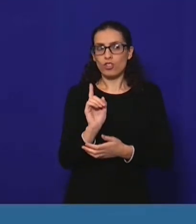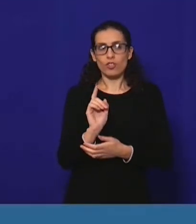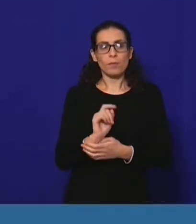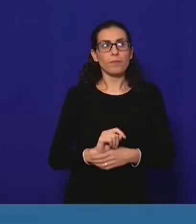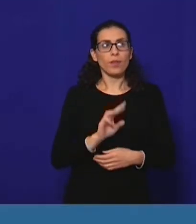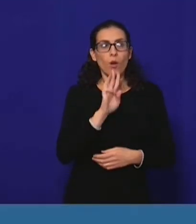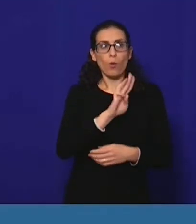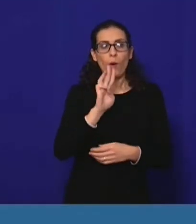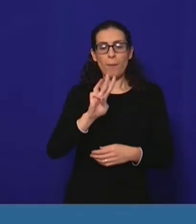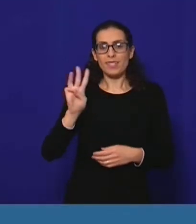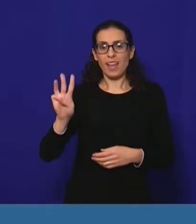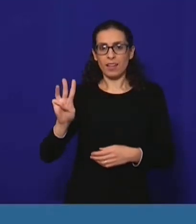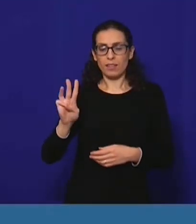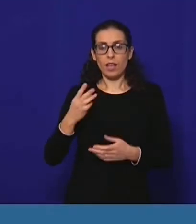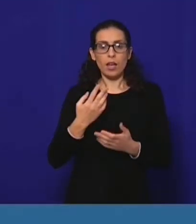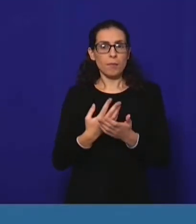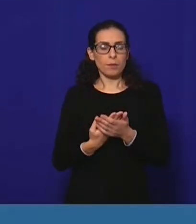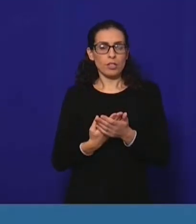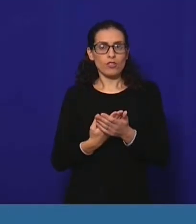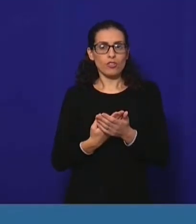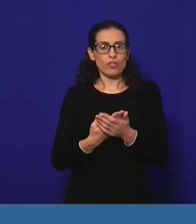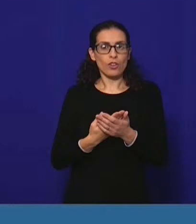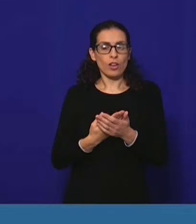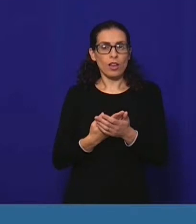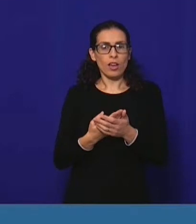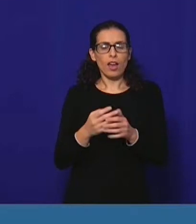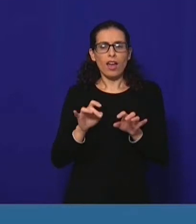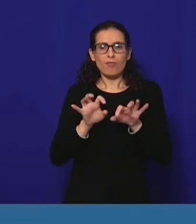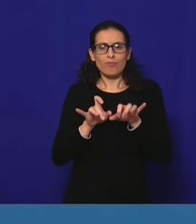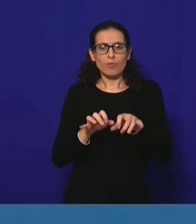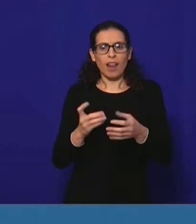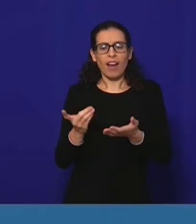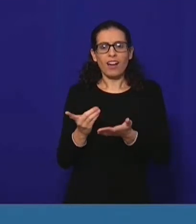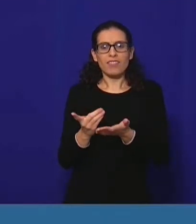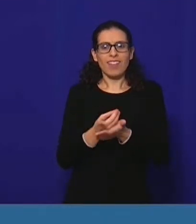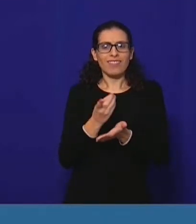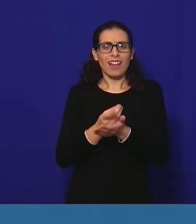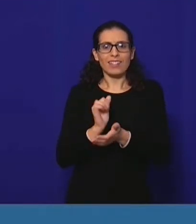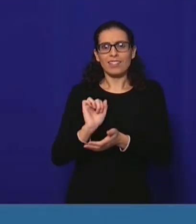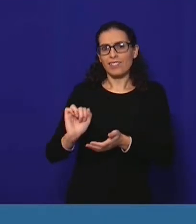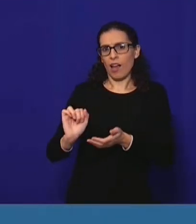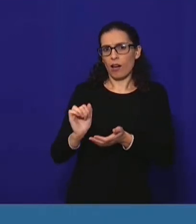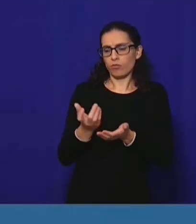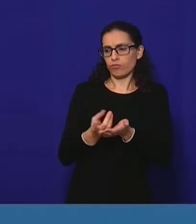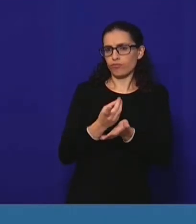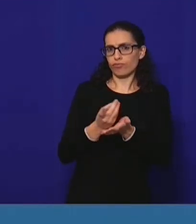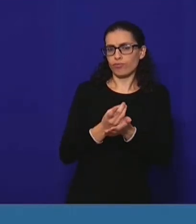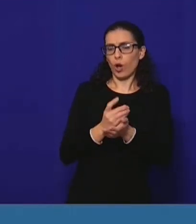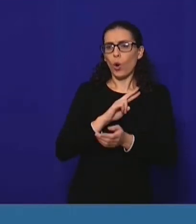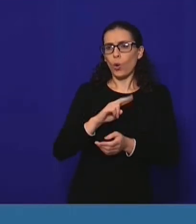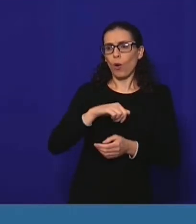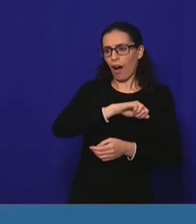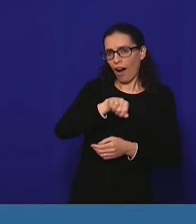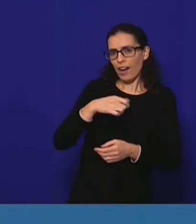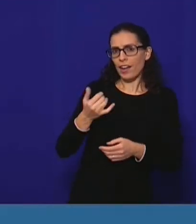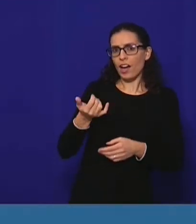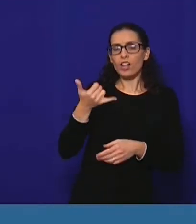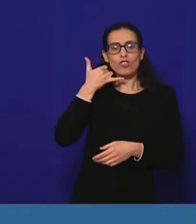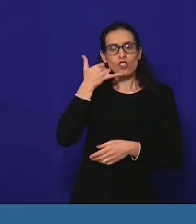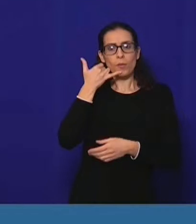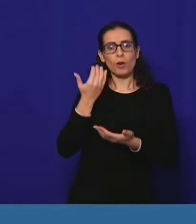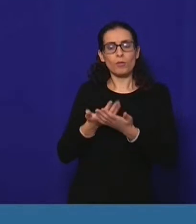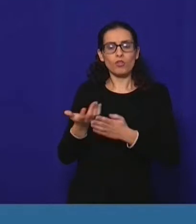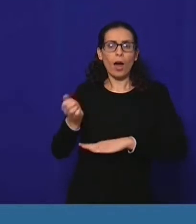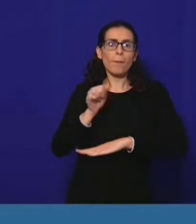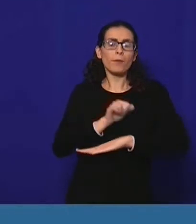fuq il-website fejn intom tkun tistgħu timlew il-particulars tagħkom fuq dan il-website u mbagħad aħna nċemplulkom bl-appuntament. Infatti